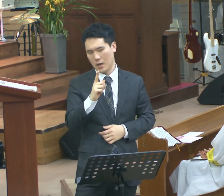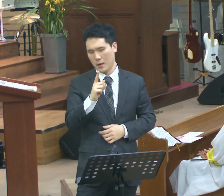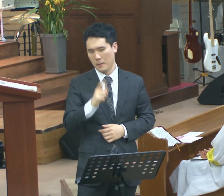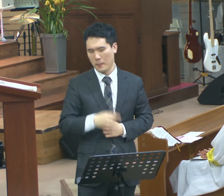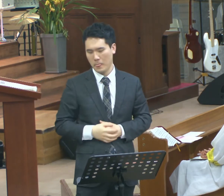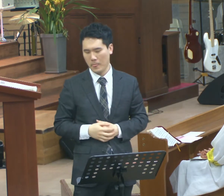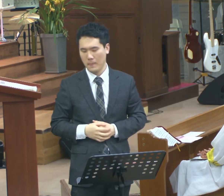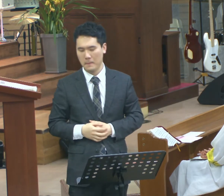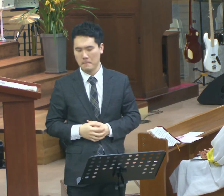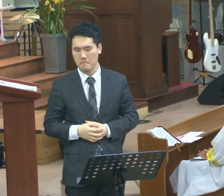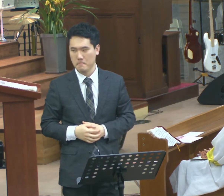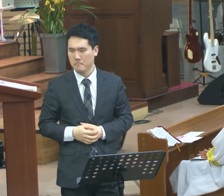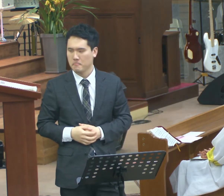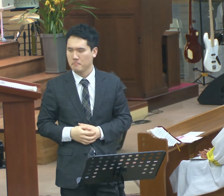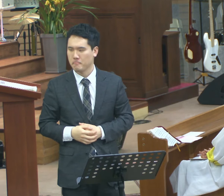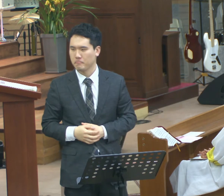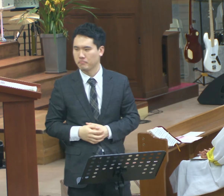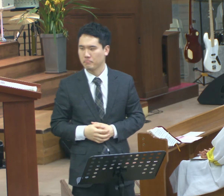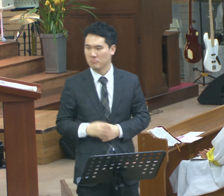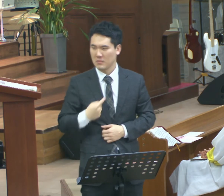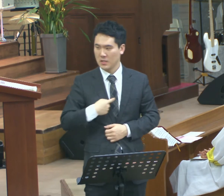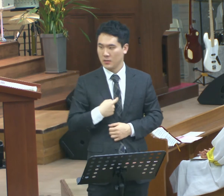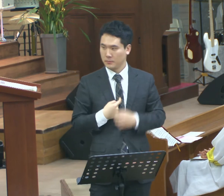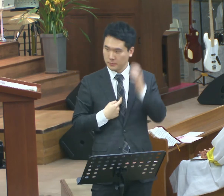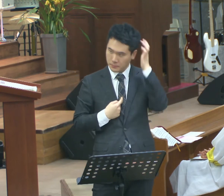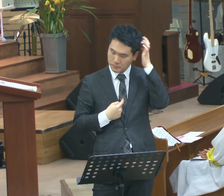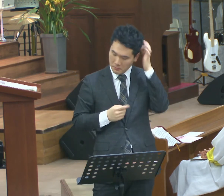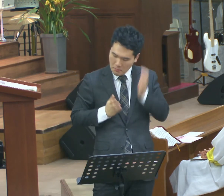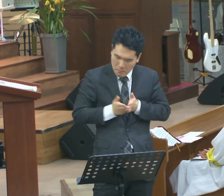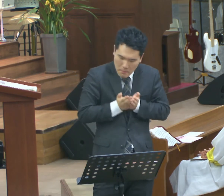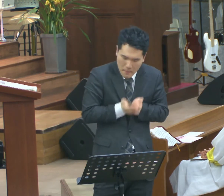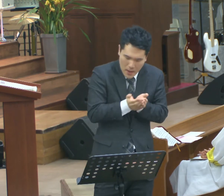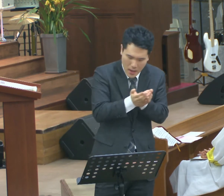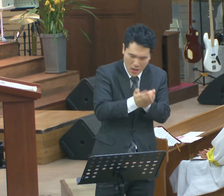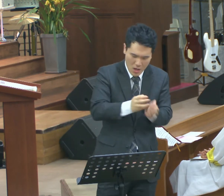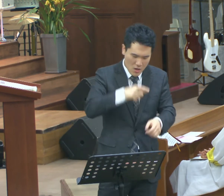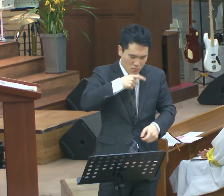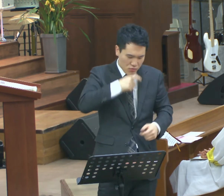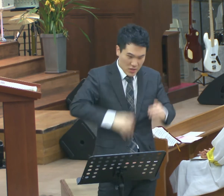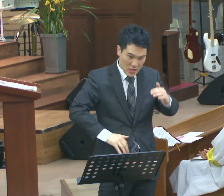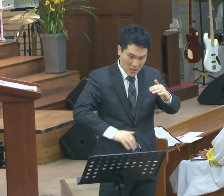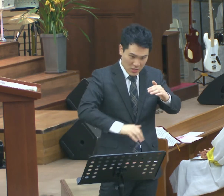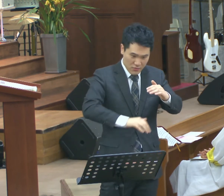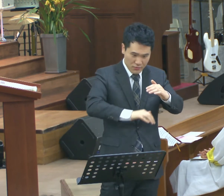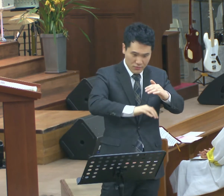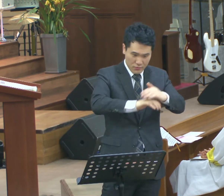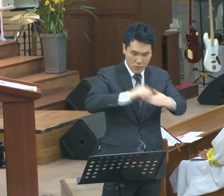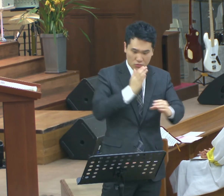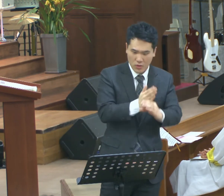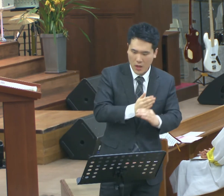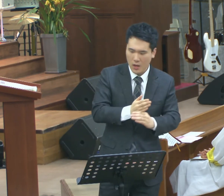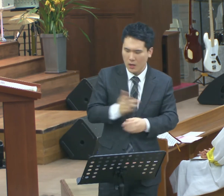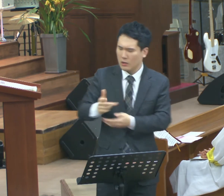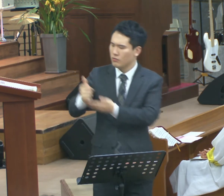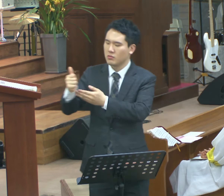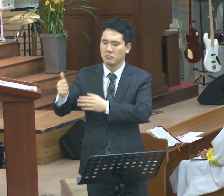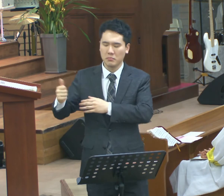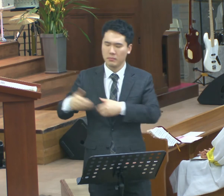깨웠어요. 그때도 주님이 안 도와줘도 우리 힘으로 될 수 있다고 본 거예요. 그런데 죽기